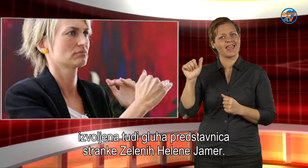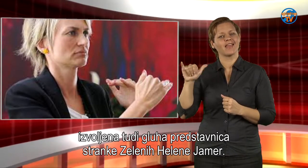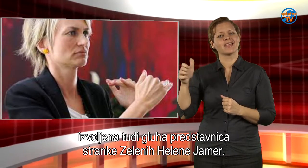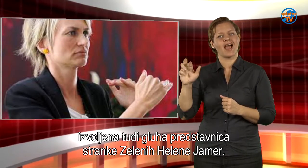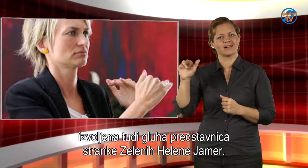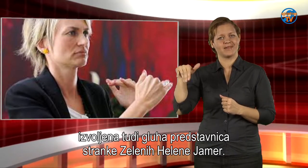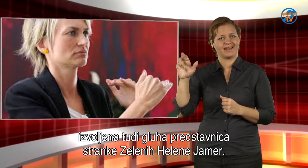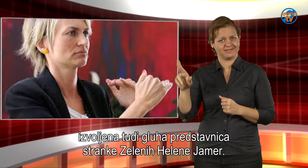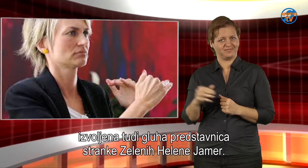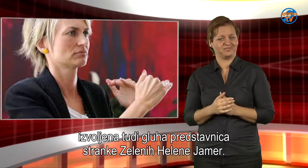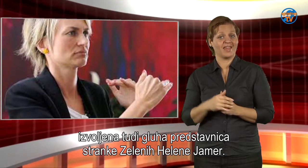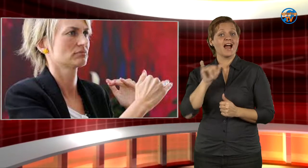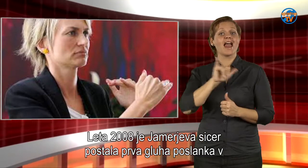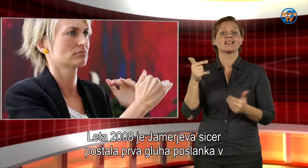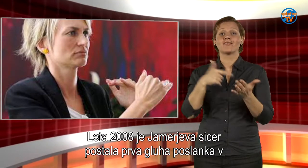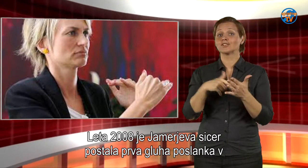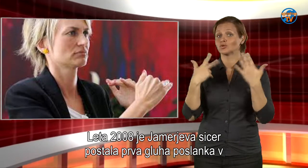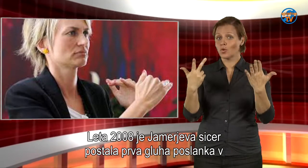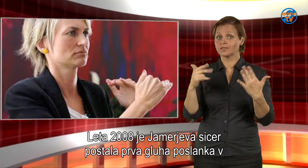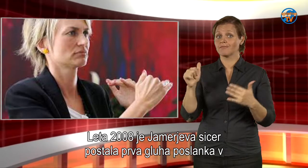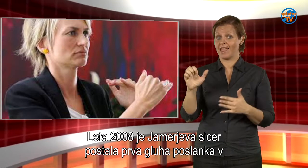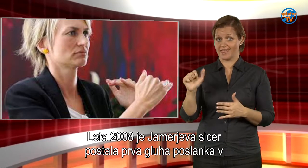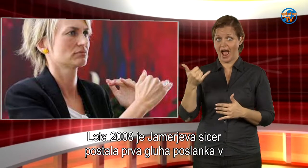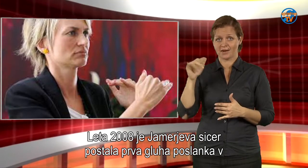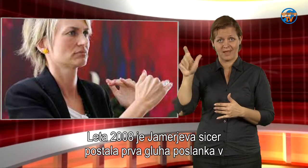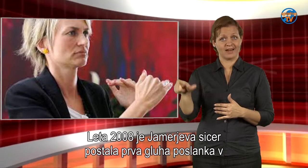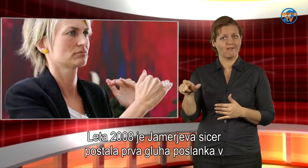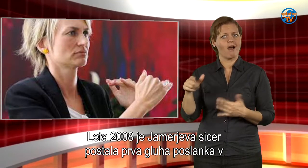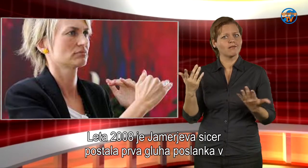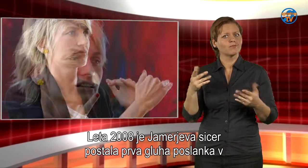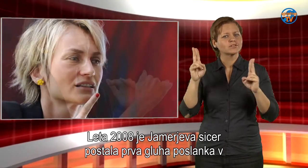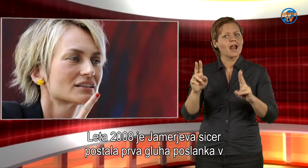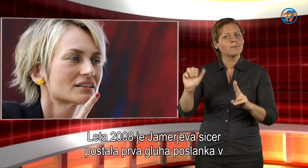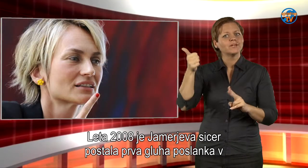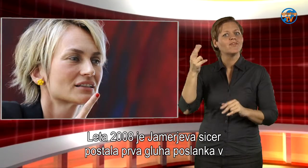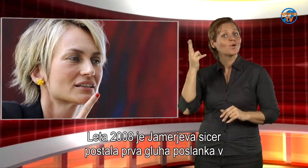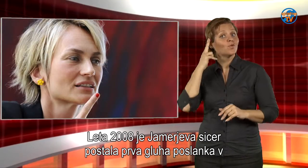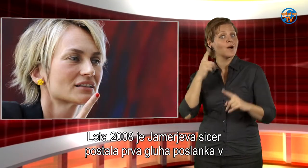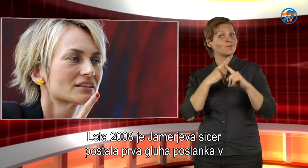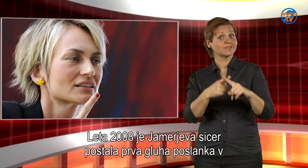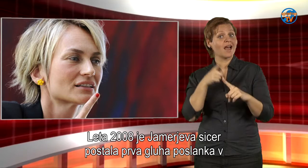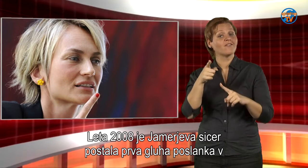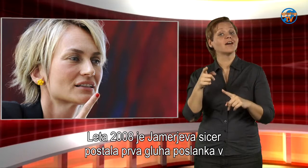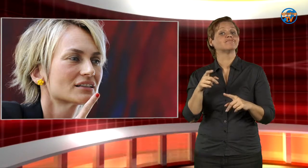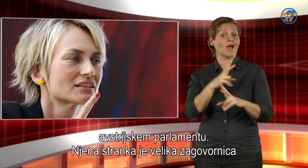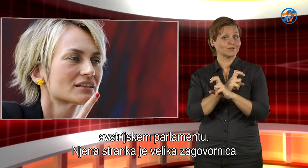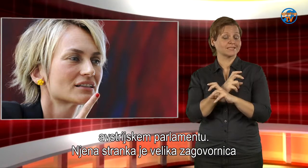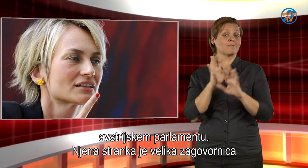Jamer. Leta 2008 je Jamerjeva sicer postala prva gluha poslanka v avstrijskem